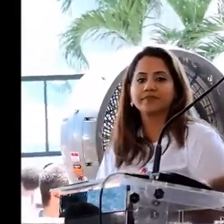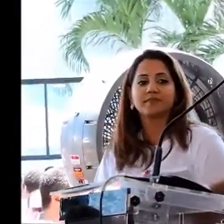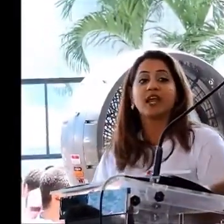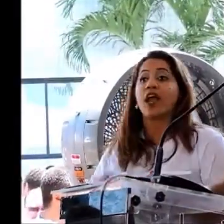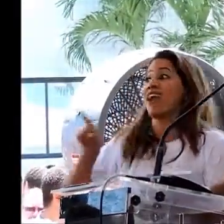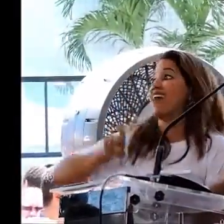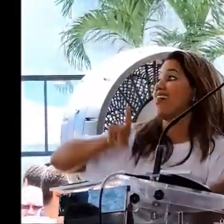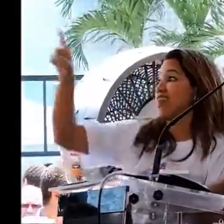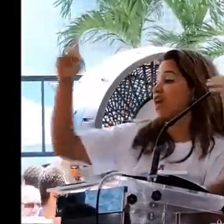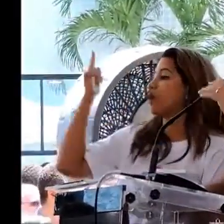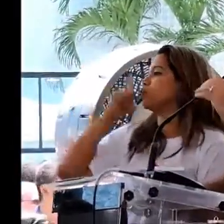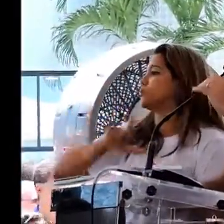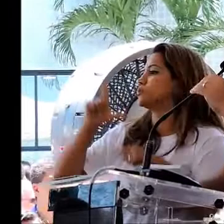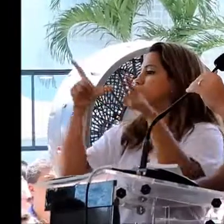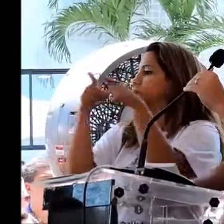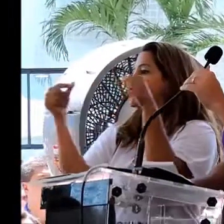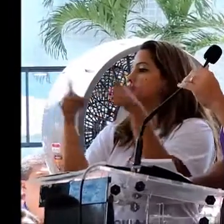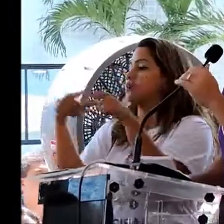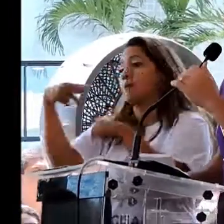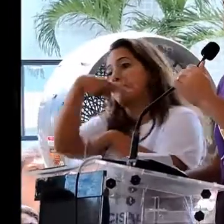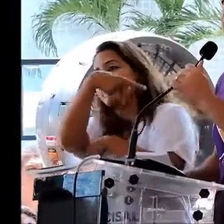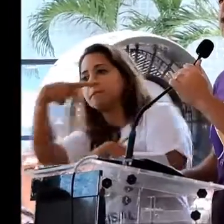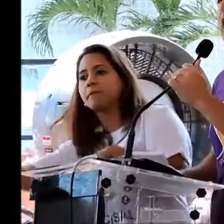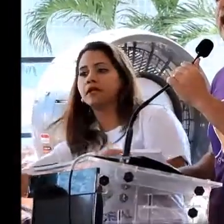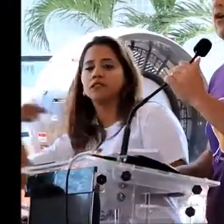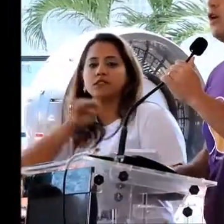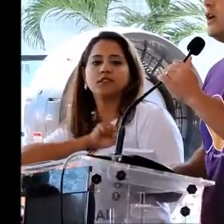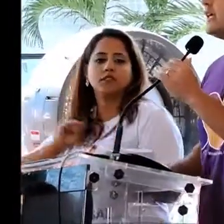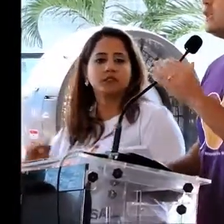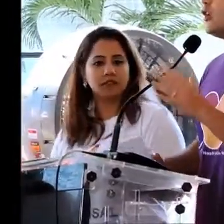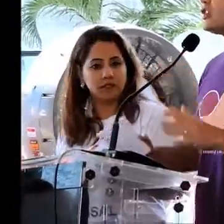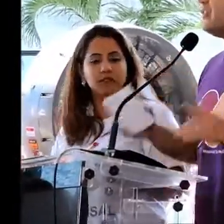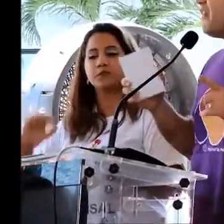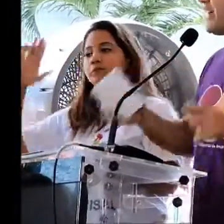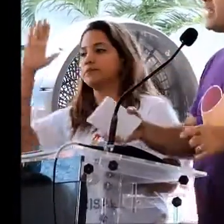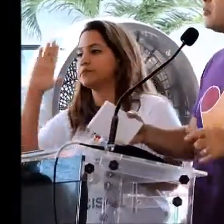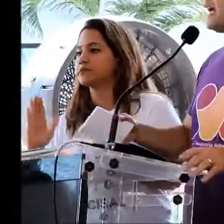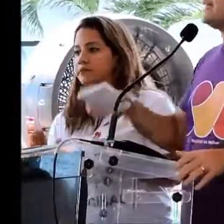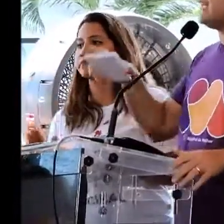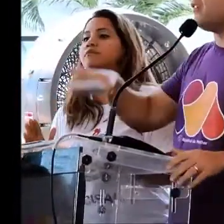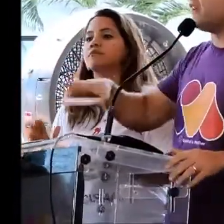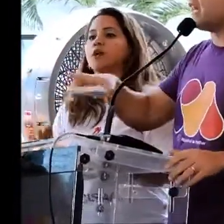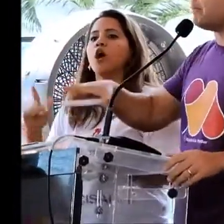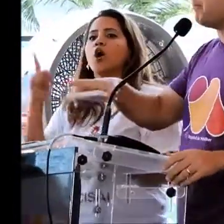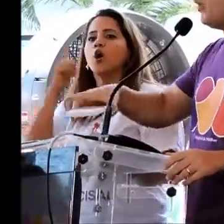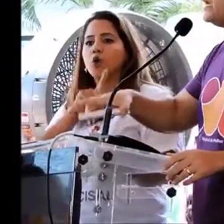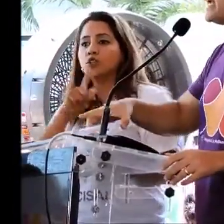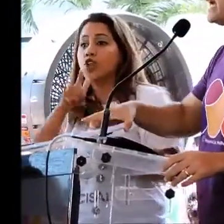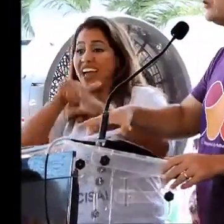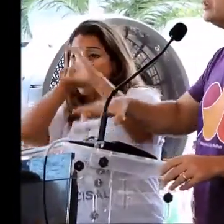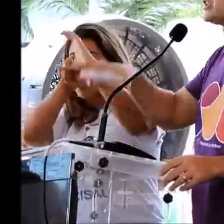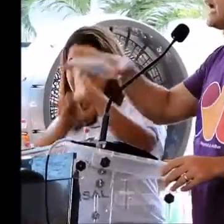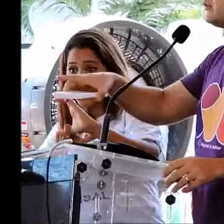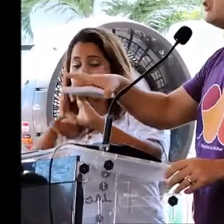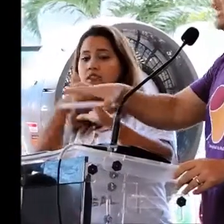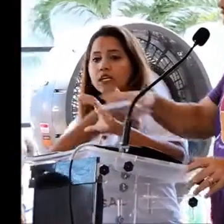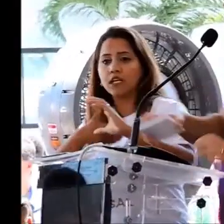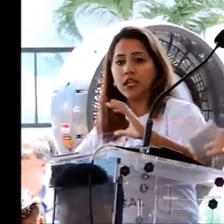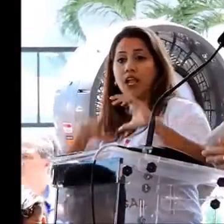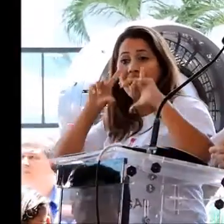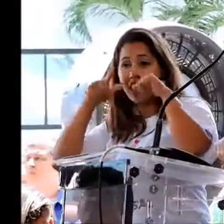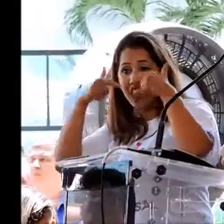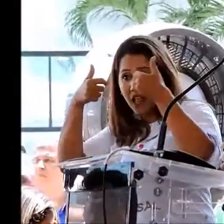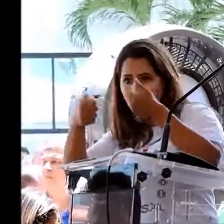em Brasília, como presidente do Congresso Nacional, que nós tivéssemos a dívida pública do estado